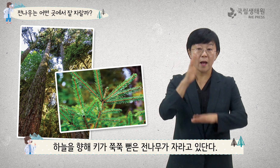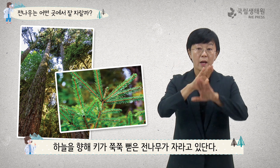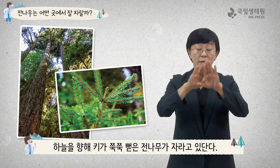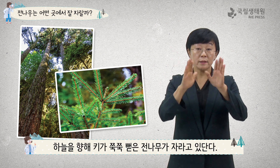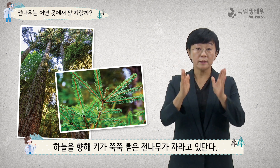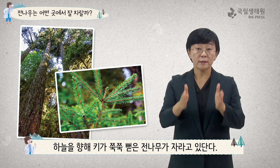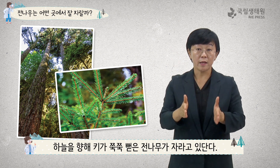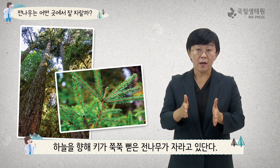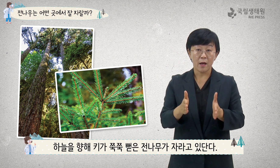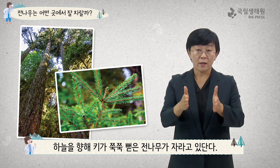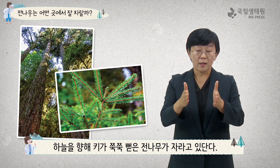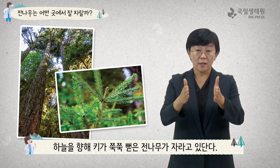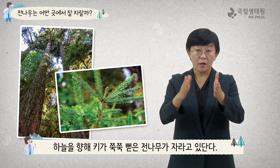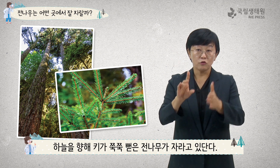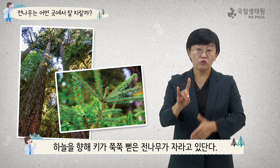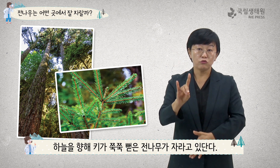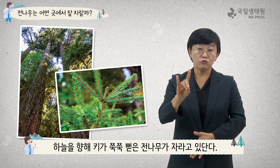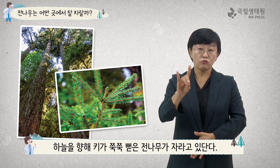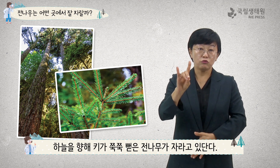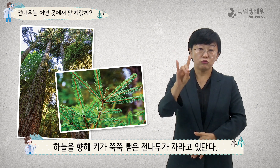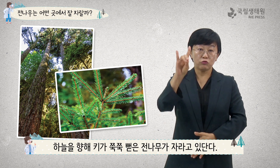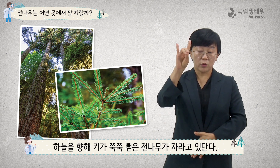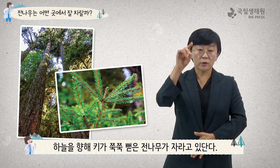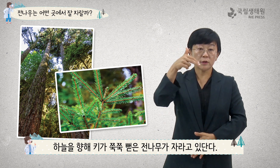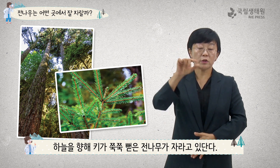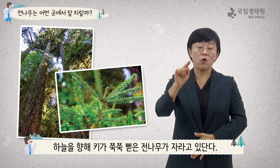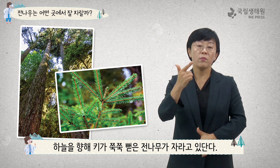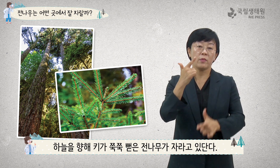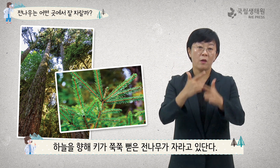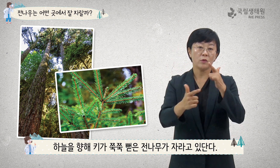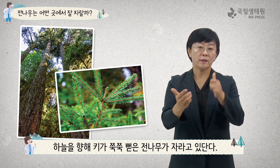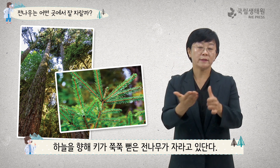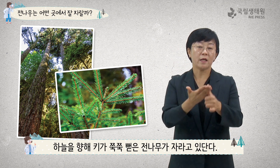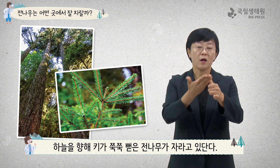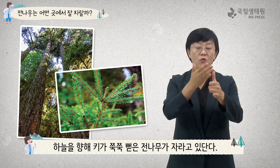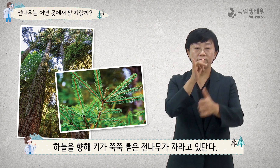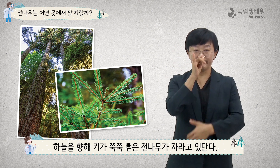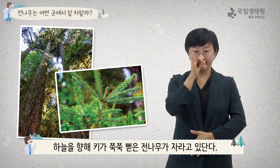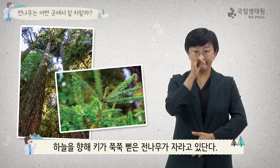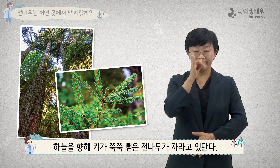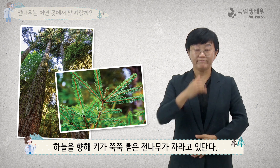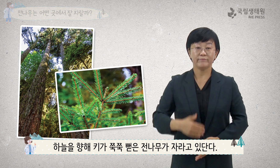하늘을 향해 키가 쭉쭉 뻗은 전나무가 자라고 있단다.